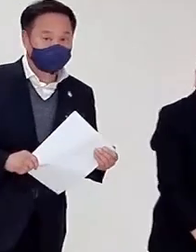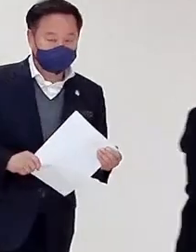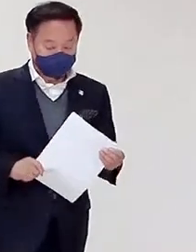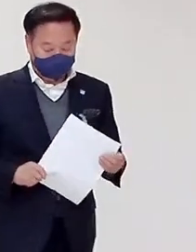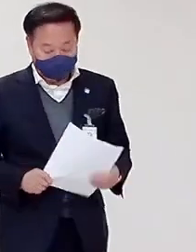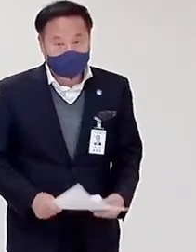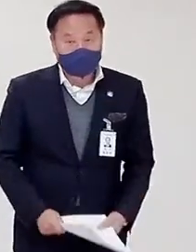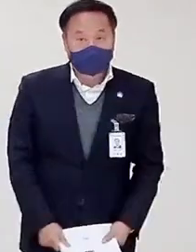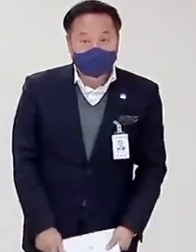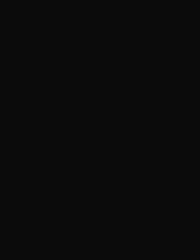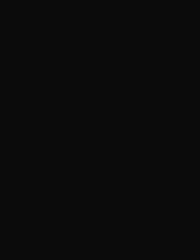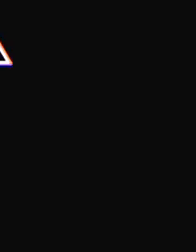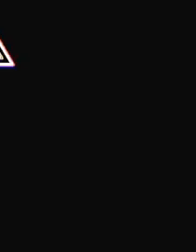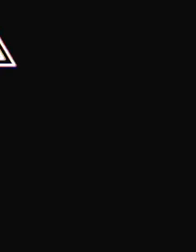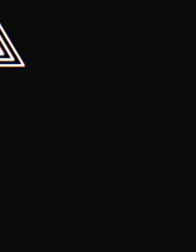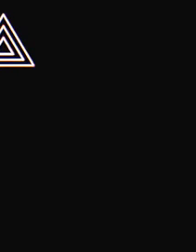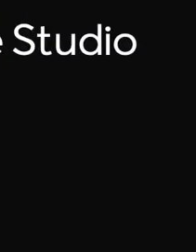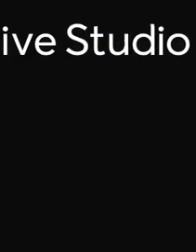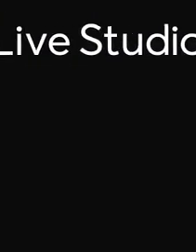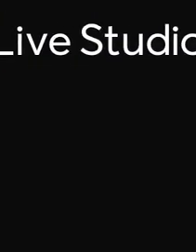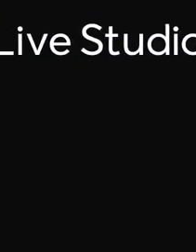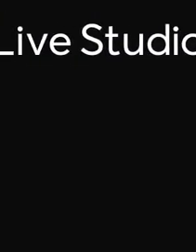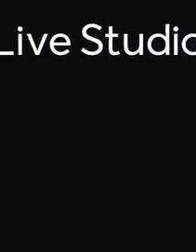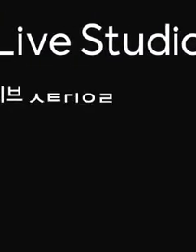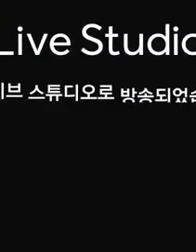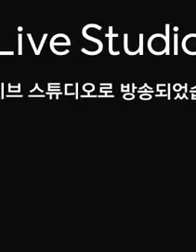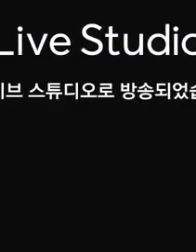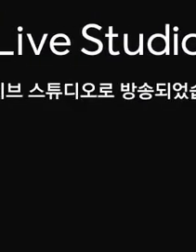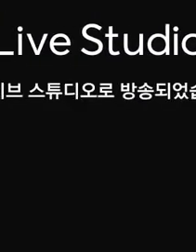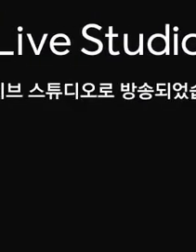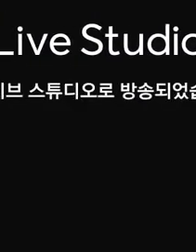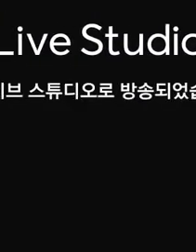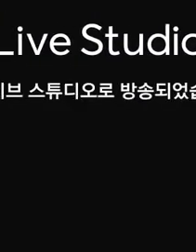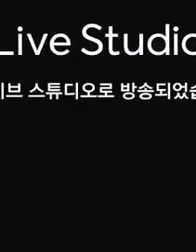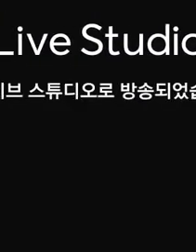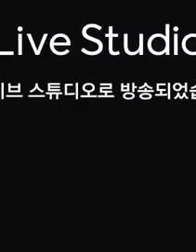이 질문을 드리기는 끝났습니다. 혹시 질문 있으신